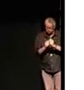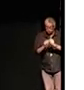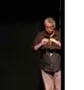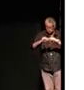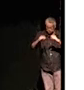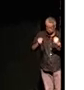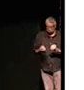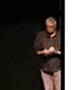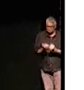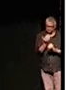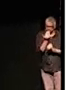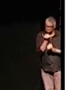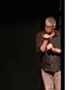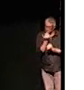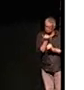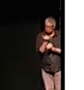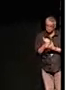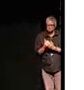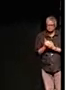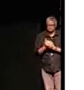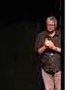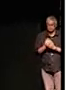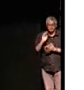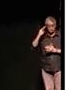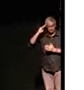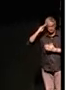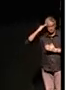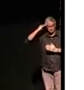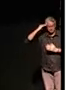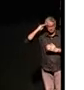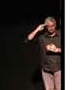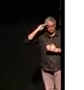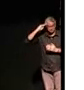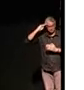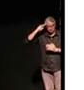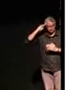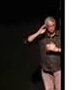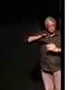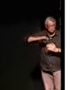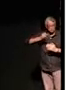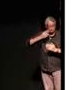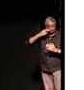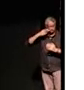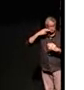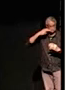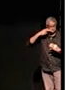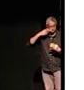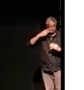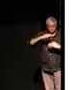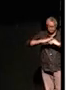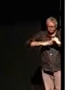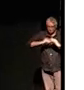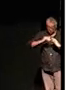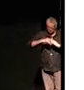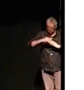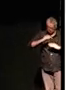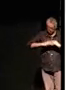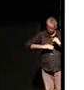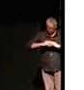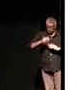alimentares então ele entender que olhar e conhecer a produção agrícola